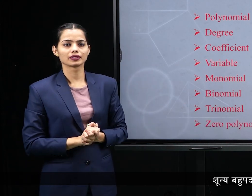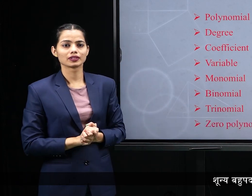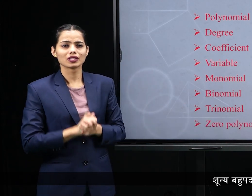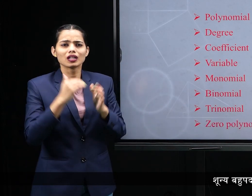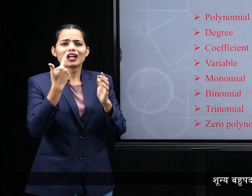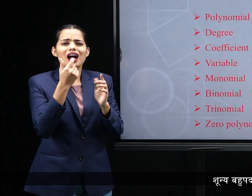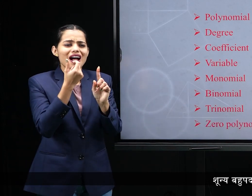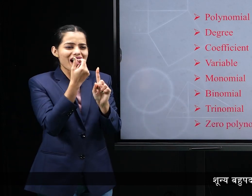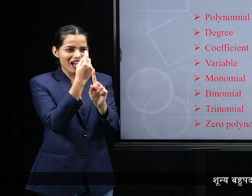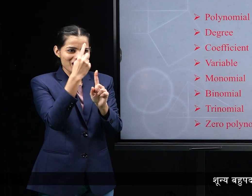शून्य बहुपद.